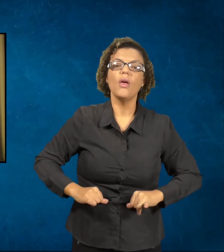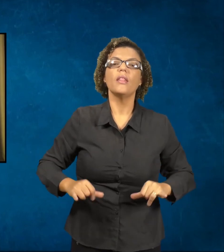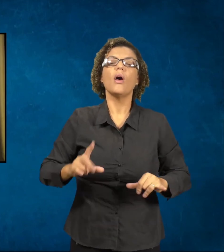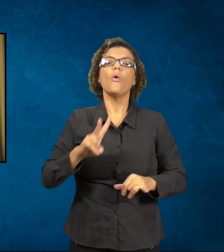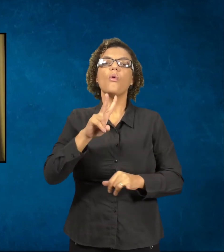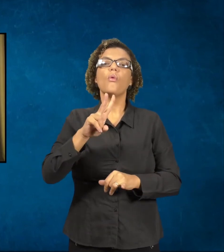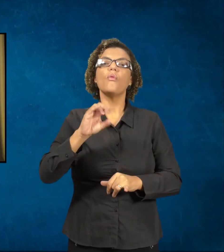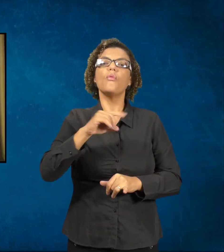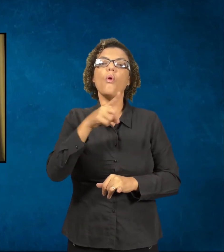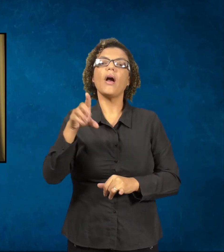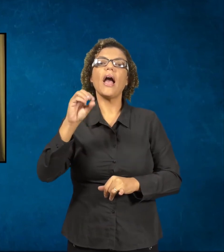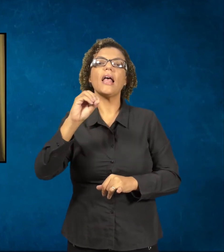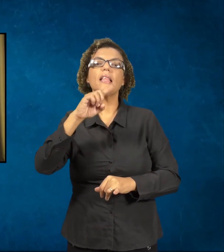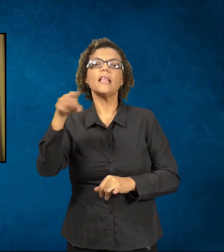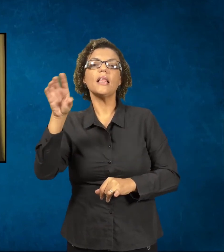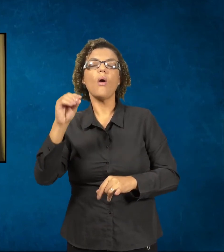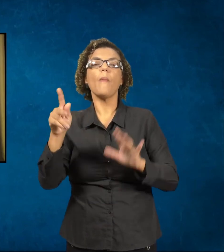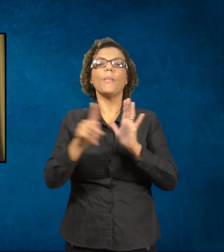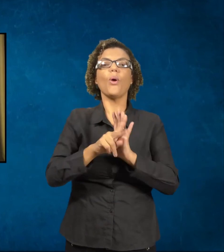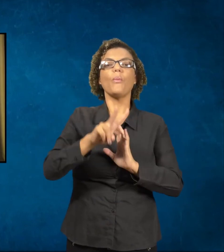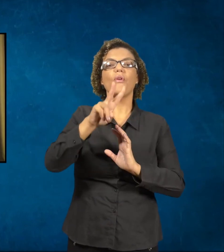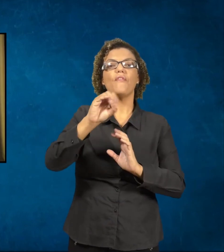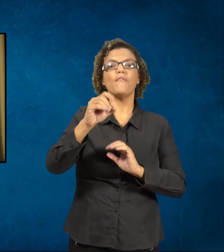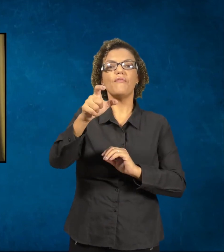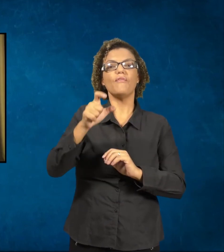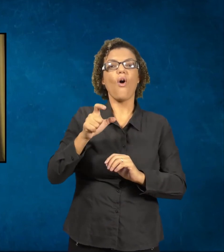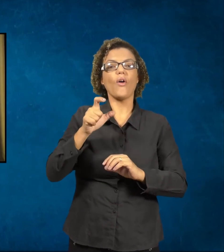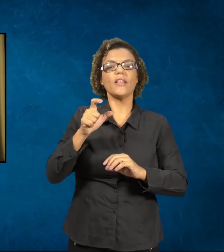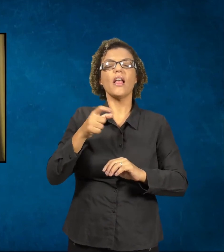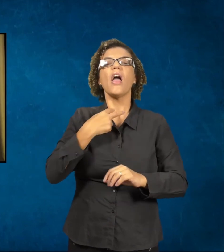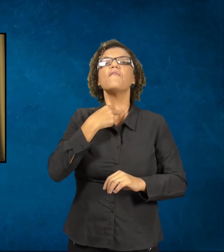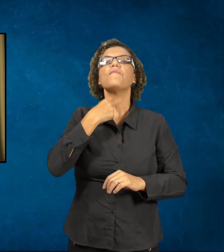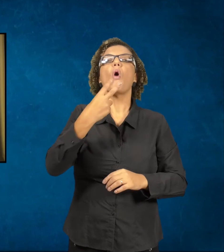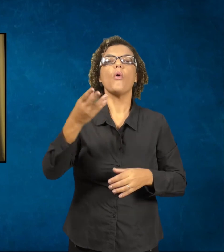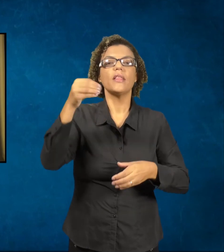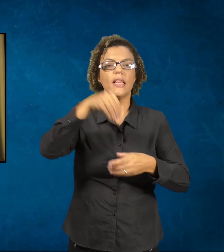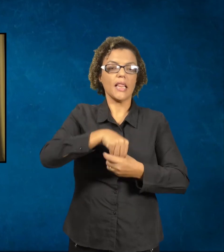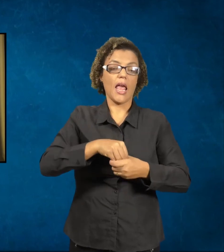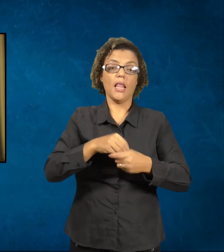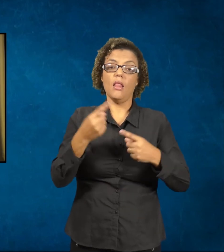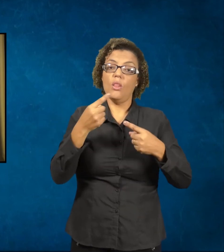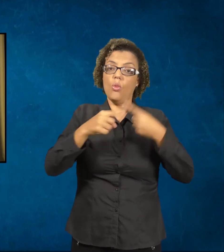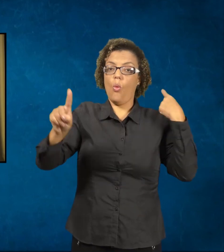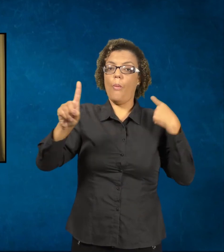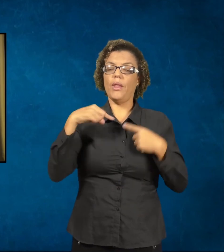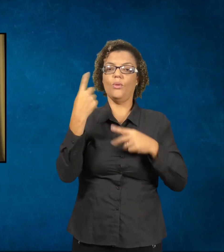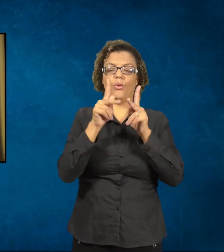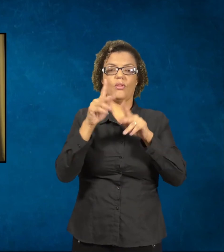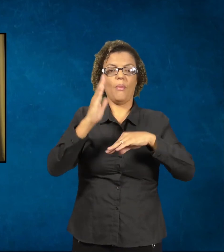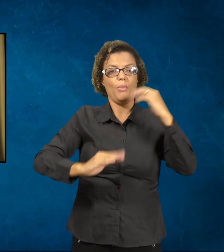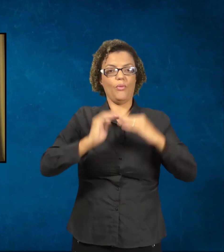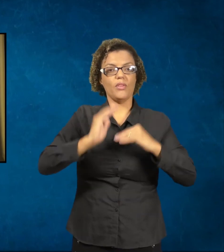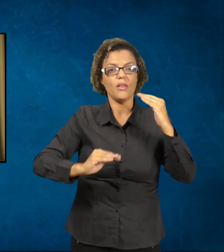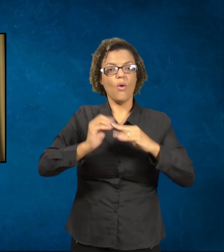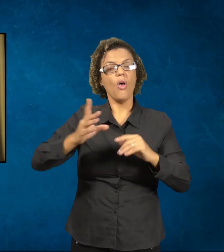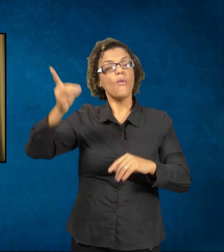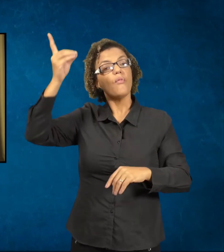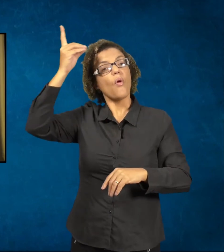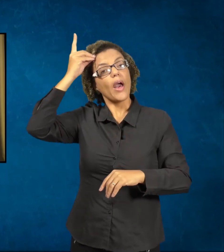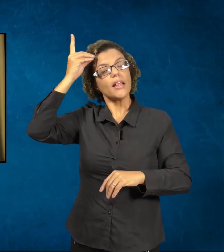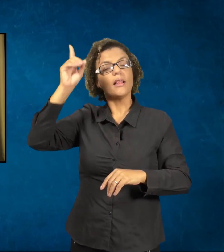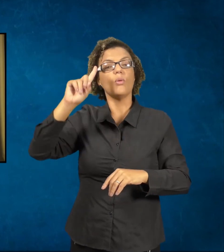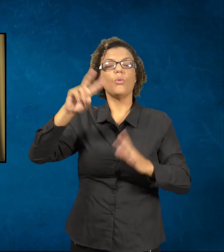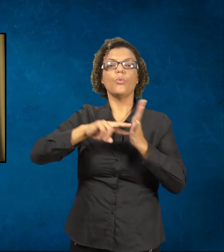que não tem tanto a ver com a nossa profissão, curiosamente. Vocação não é sinônimo de profissão. Vocação é sinônimo